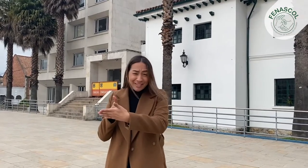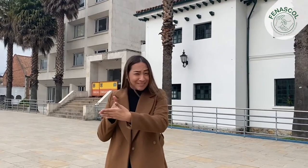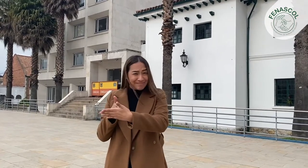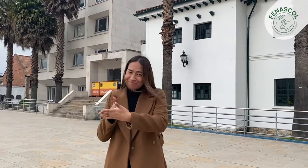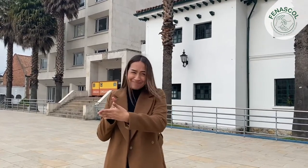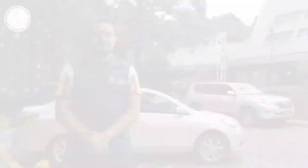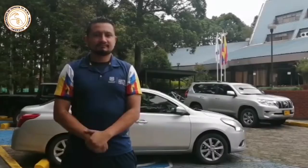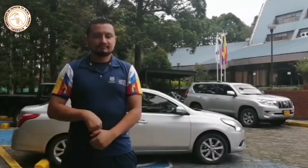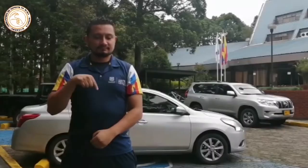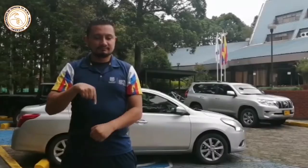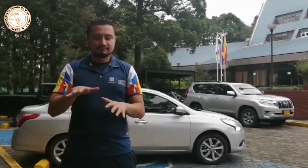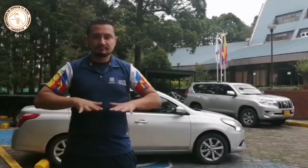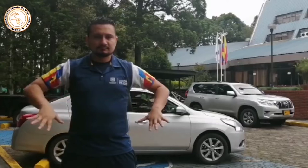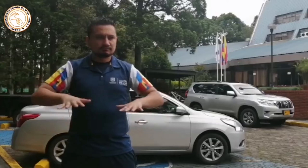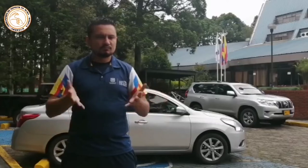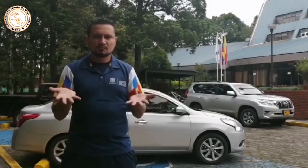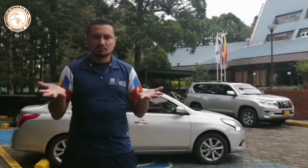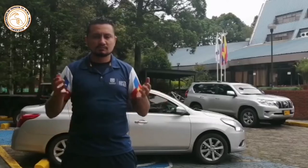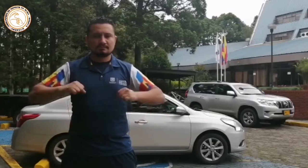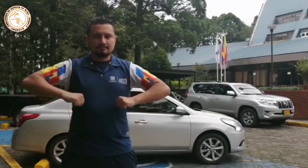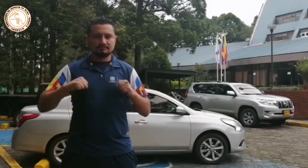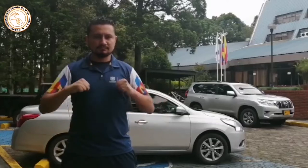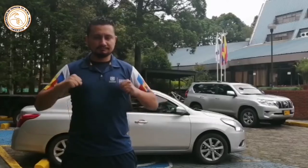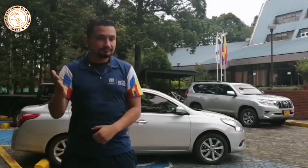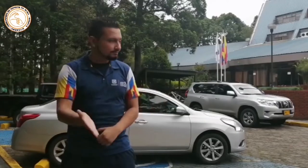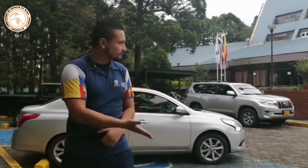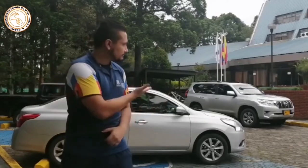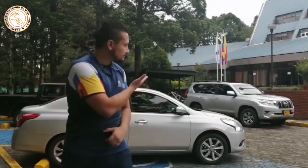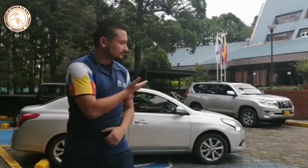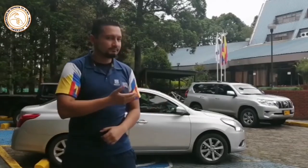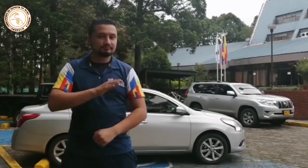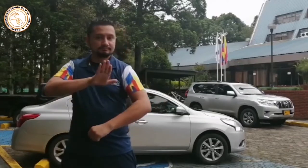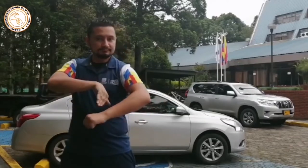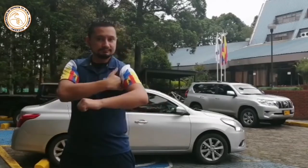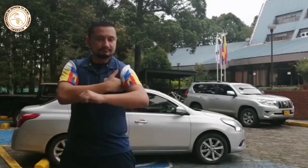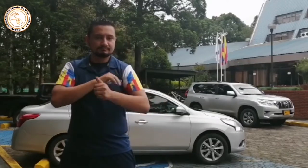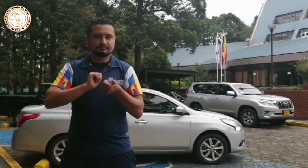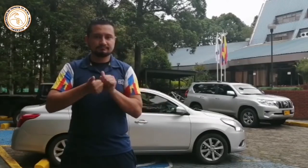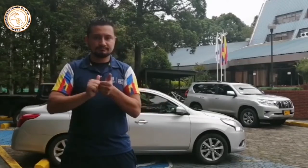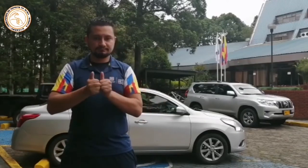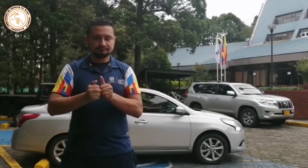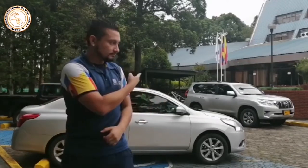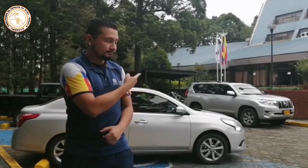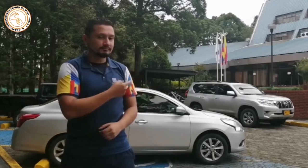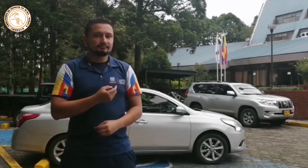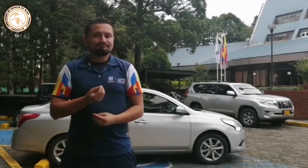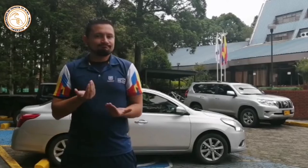barreras. Me encuentro en la ciudad de Bogotá. Aquí se encuentra el Ministerio del Deporte, el cual no es